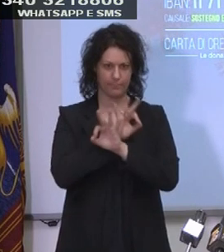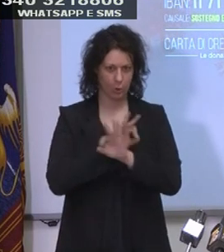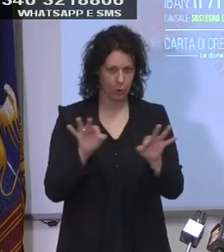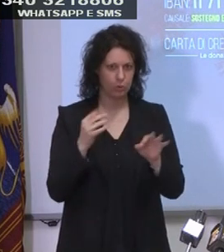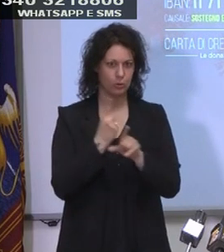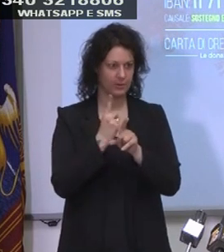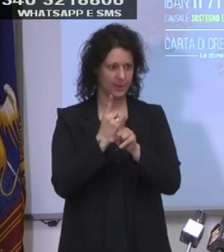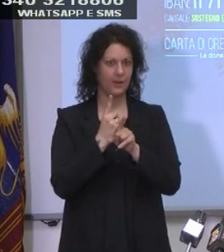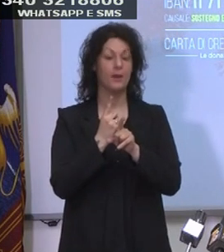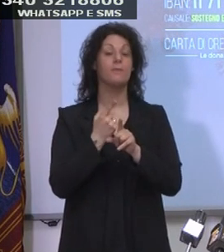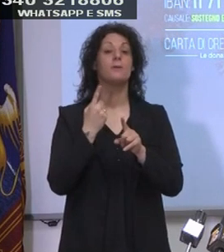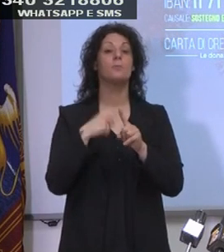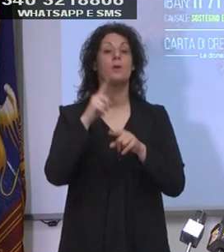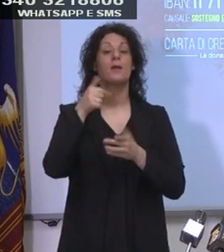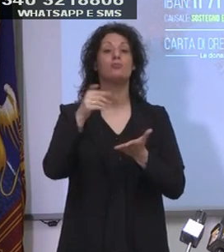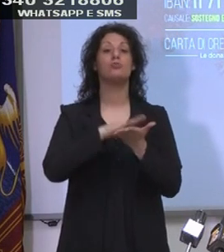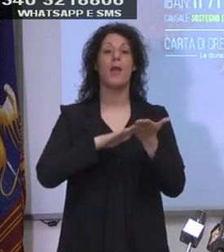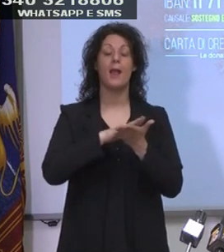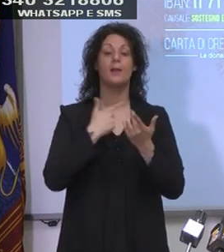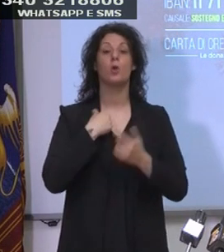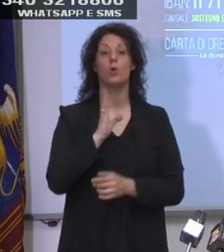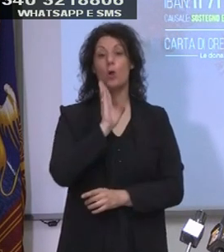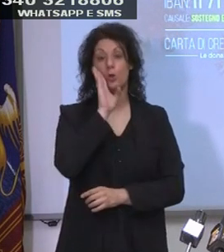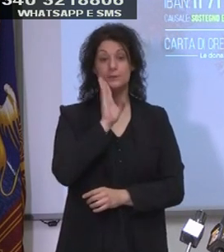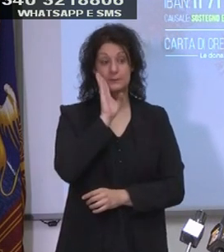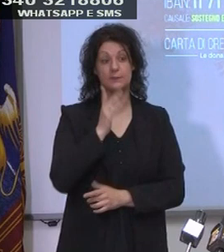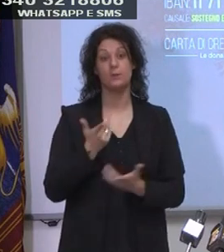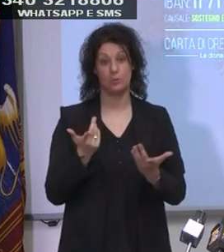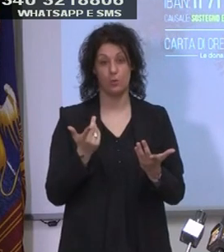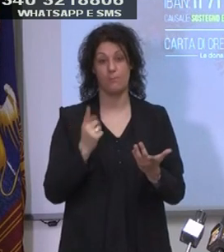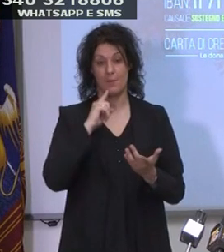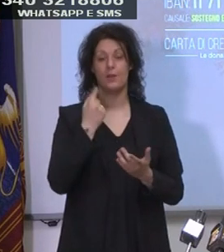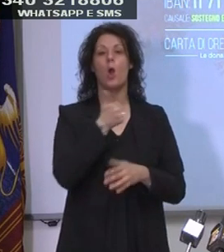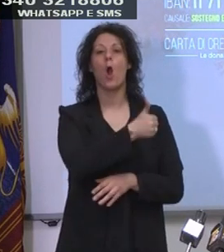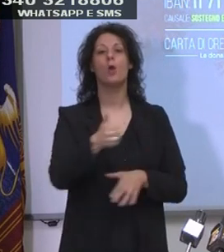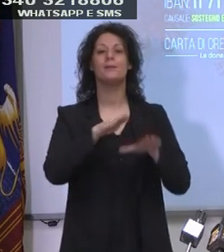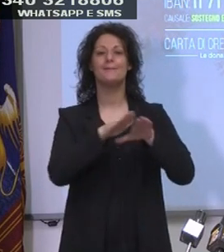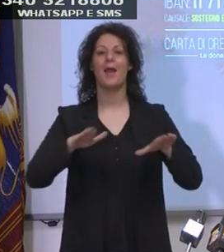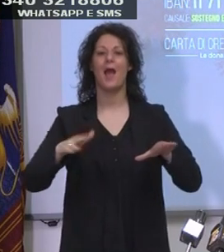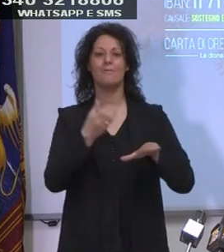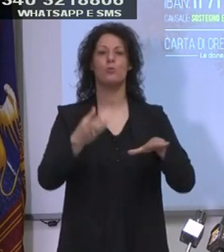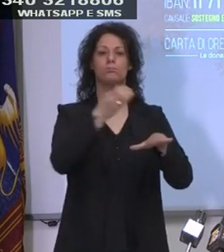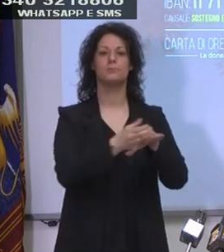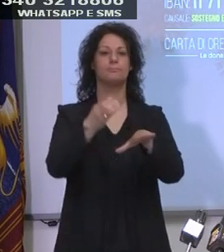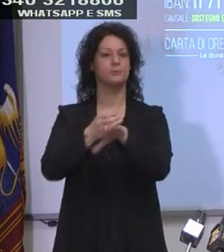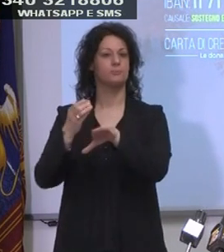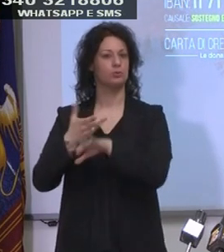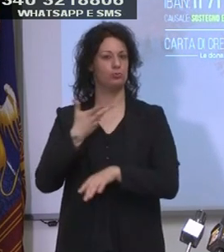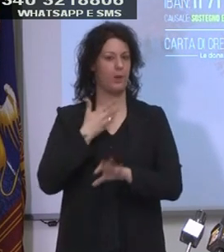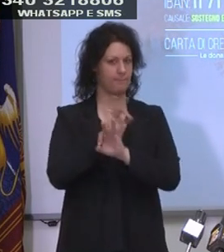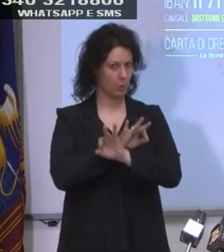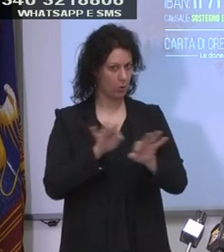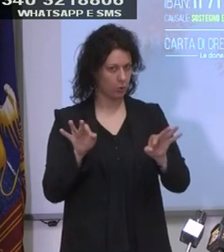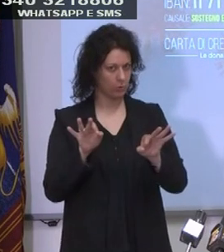sia, e i gel igienizzanti consiglio di prevedere un flaconcino per ogni tavolo, in maniera tale che